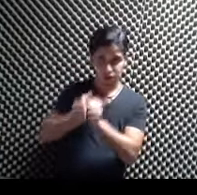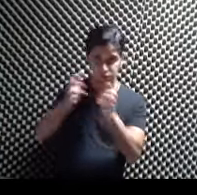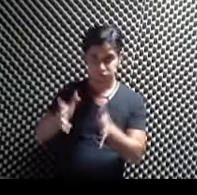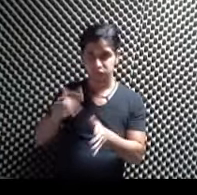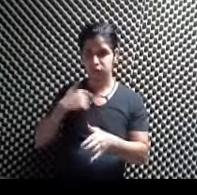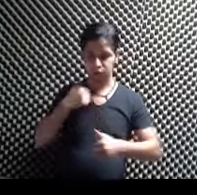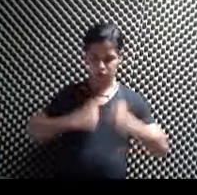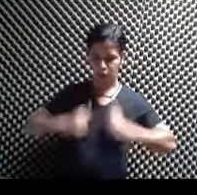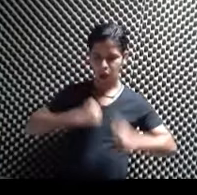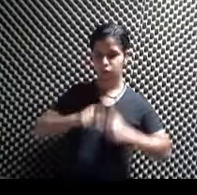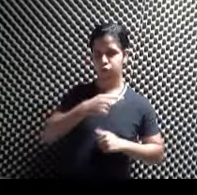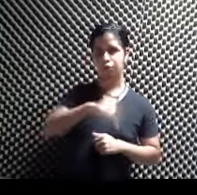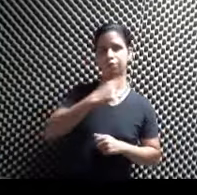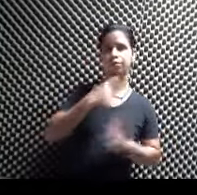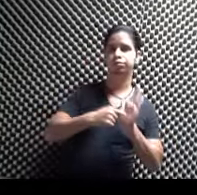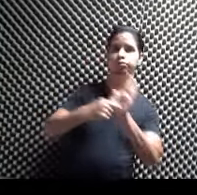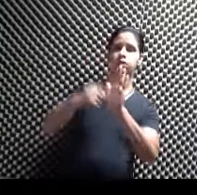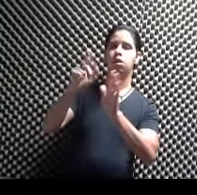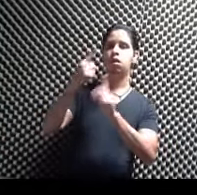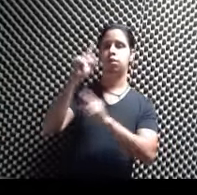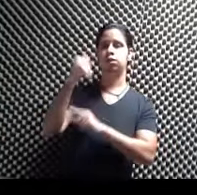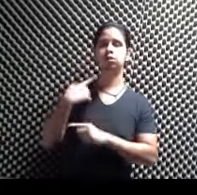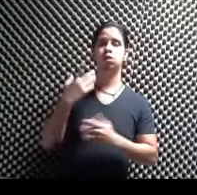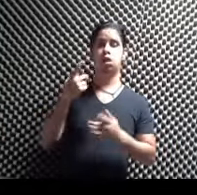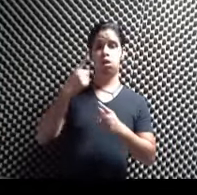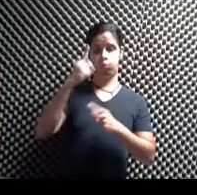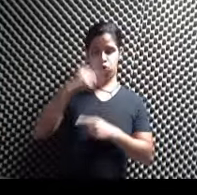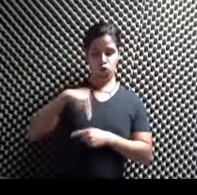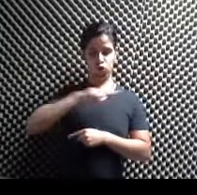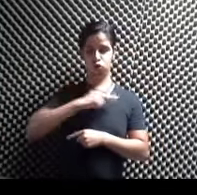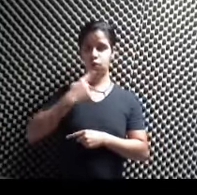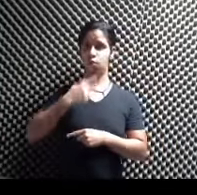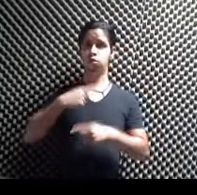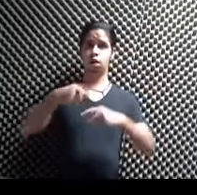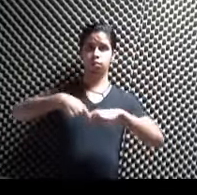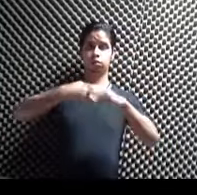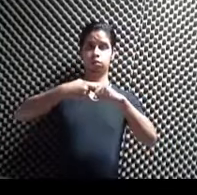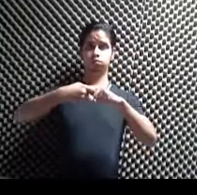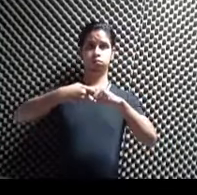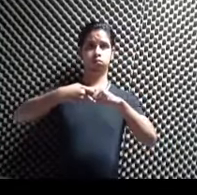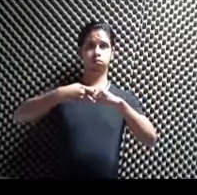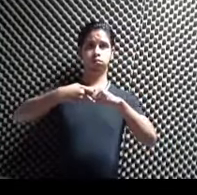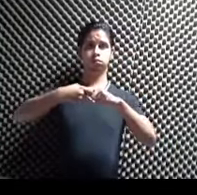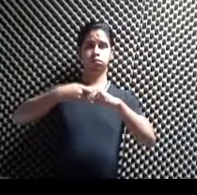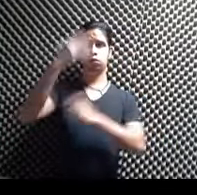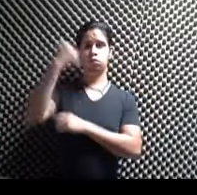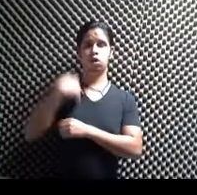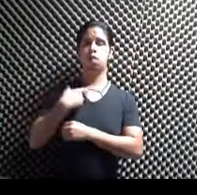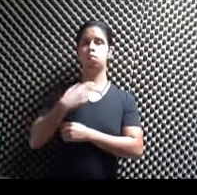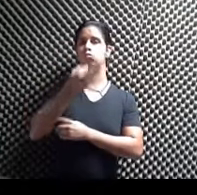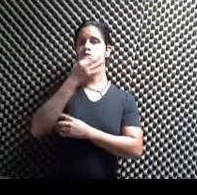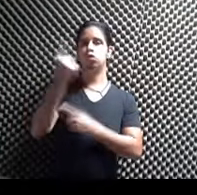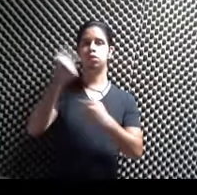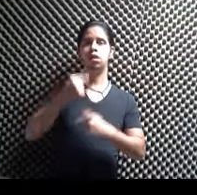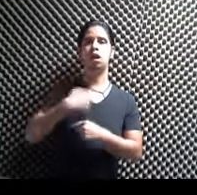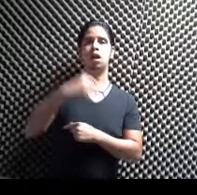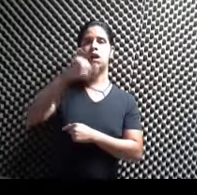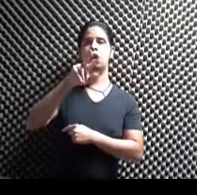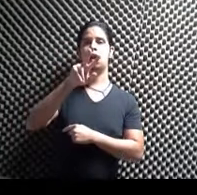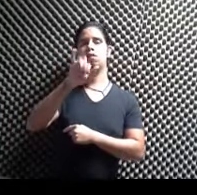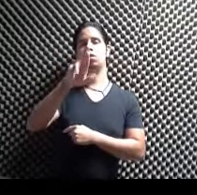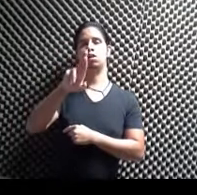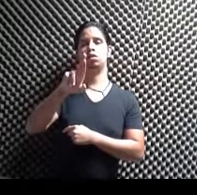plataforma de ustedes también. Gracias un millón. Y nosotros vamos a una pausilla rapidilla porque por ahí, mira, viene Javier Santiago de la Fundación Nacional